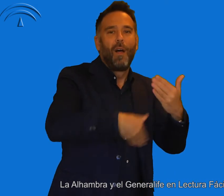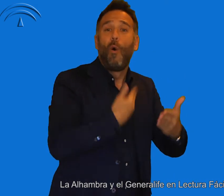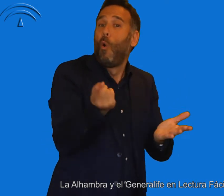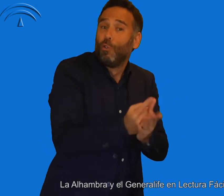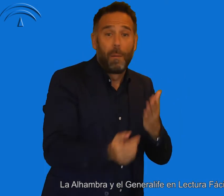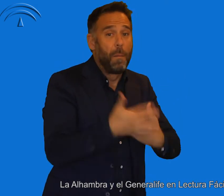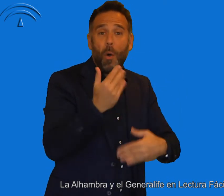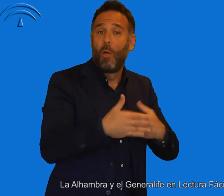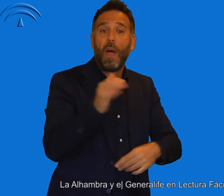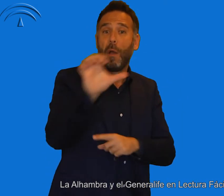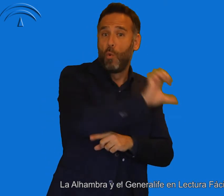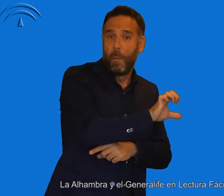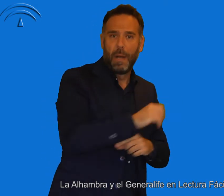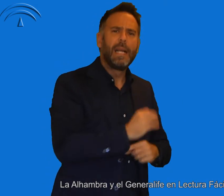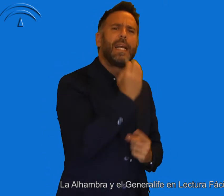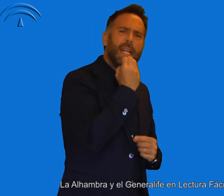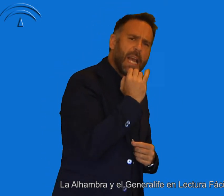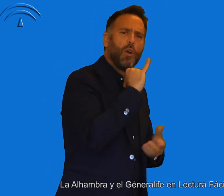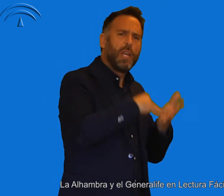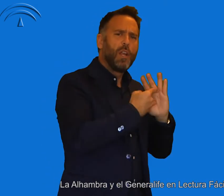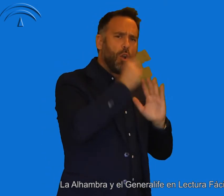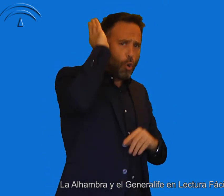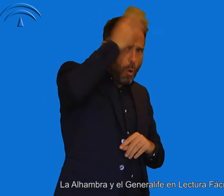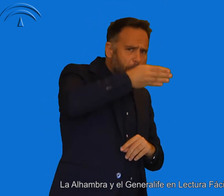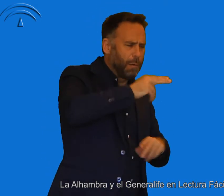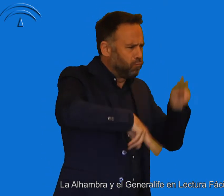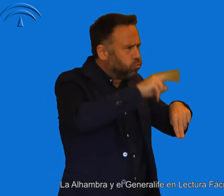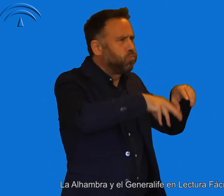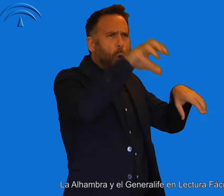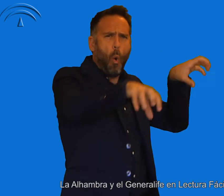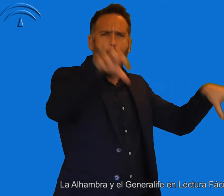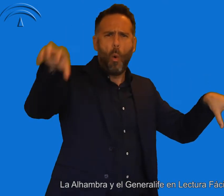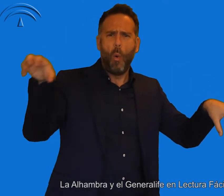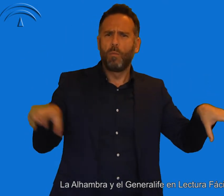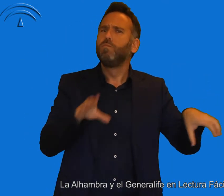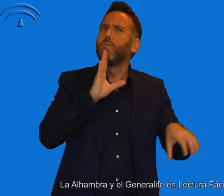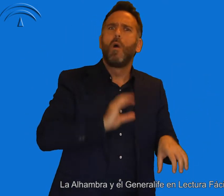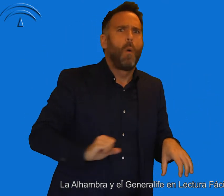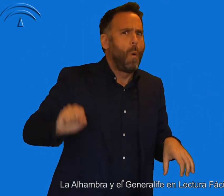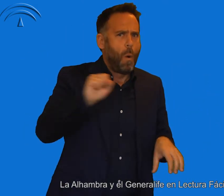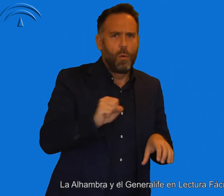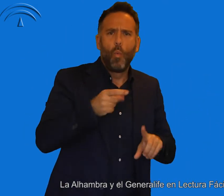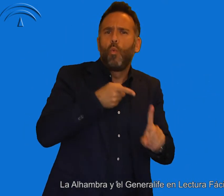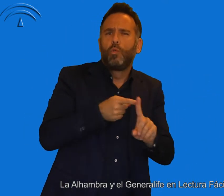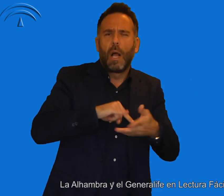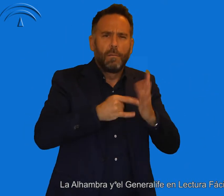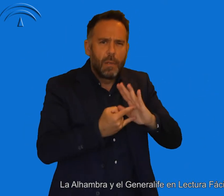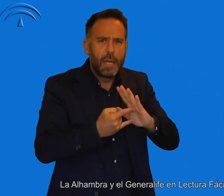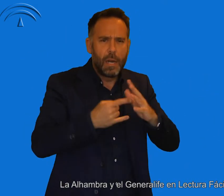en Europa. Los griegos y los romanos habían construido grandes y bellos edificios. Habían utilizado unas